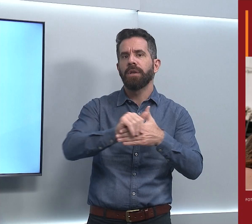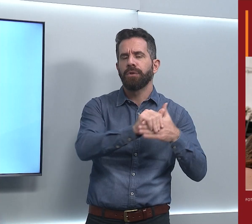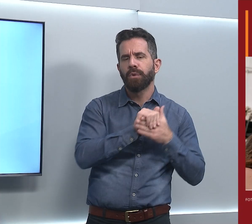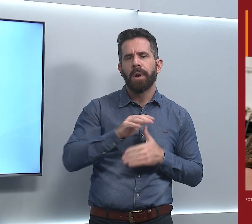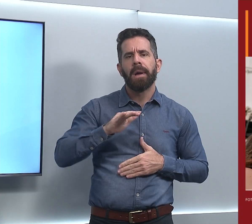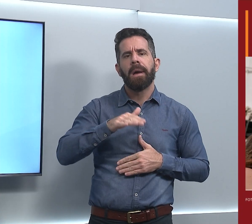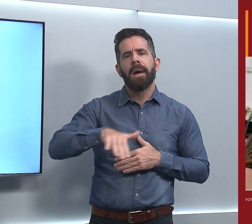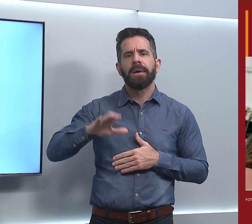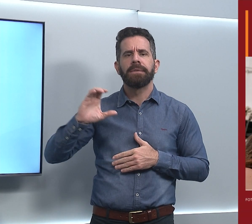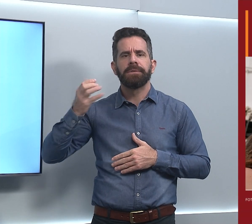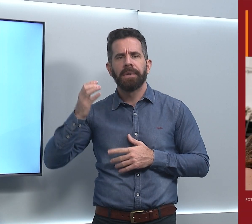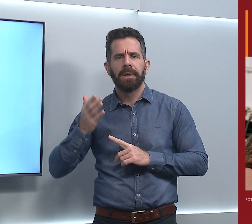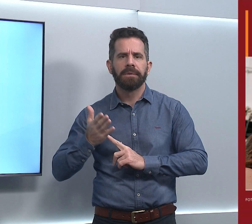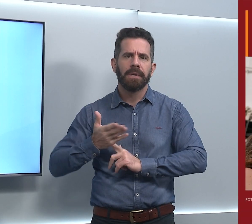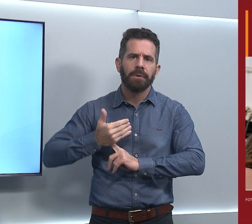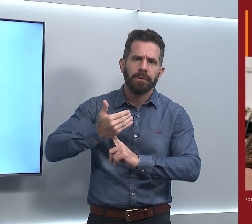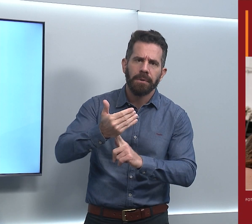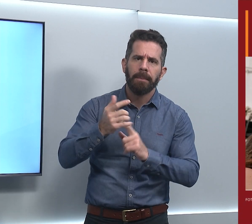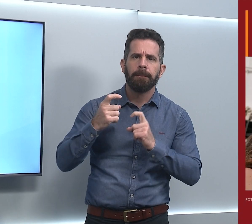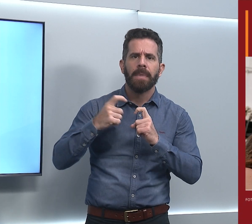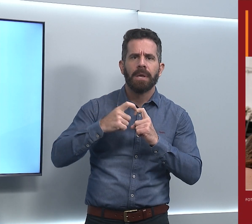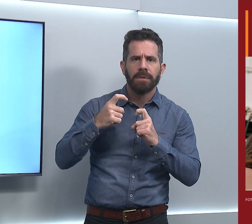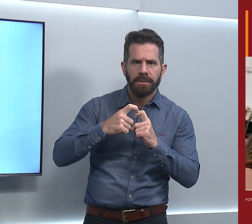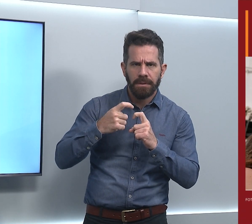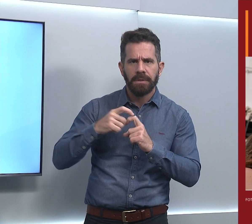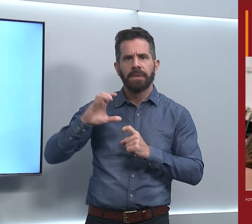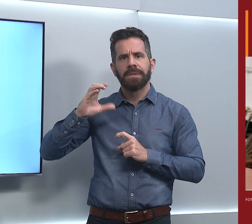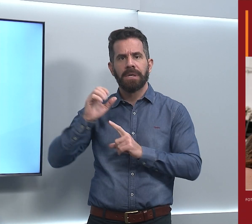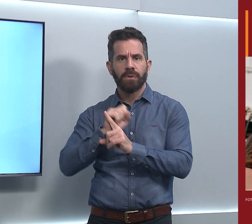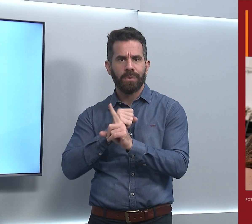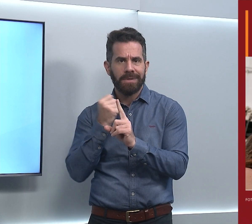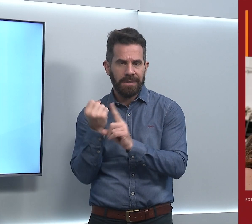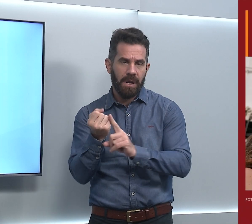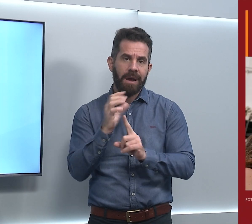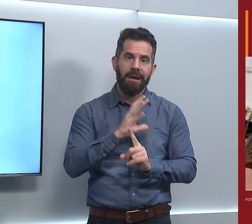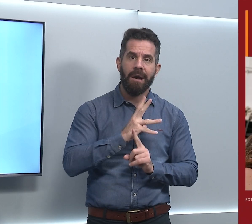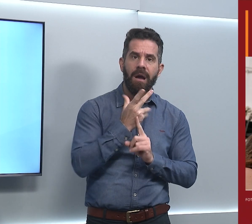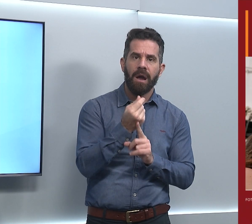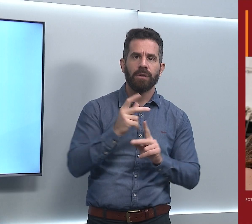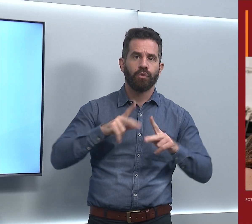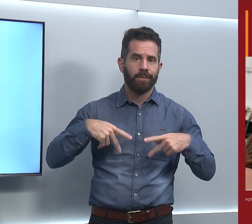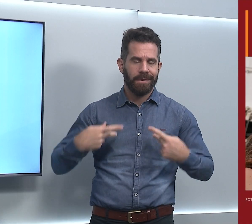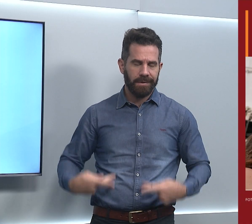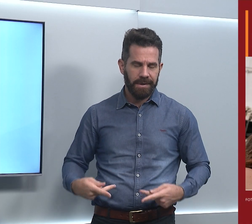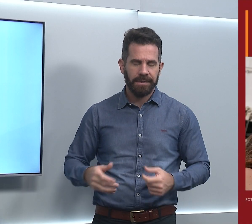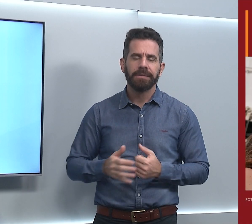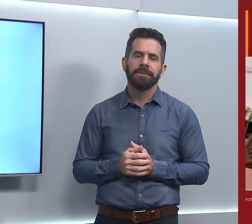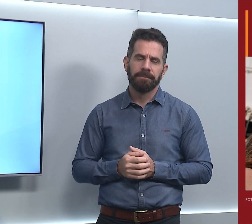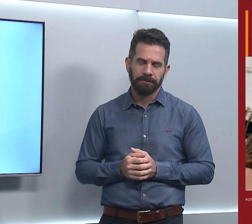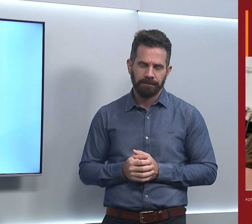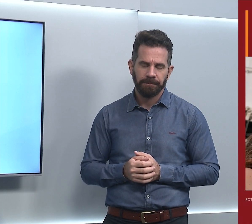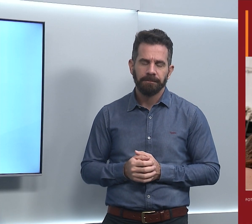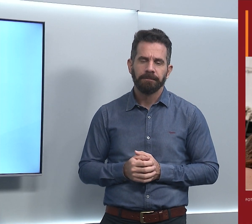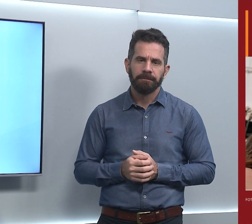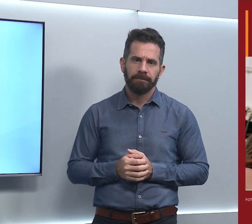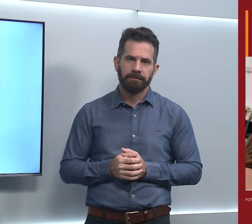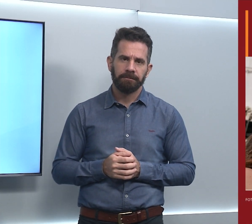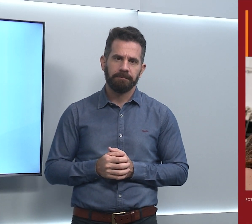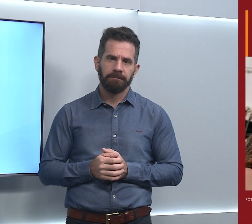de ciência, tecnologia, medicina, ciências sociais, artes e humanidades.